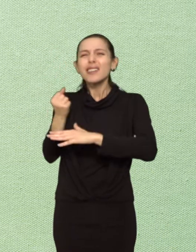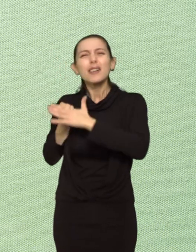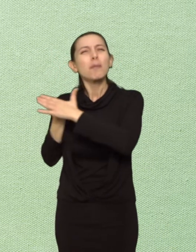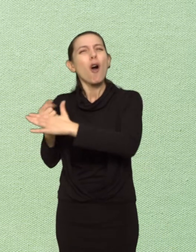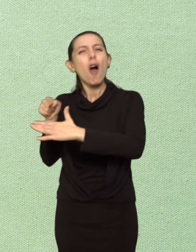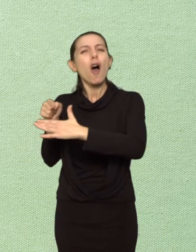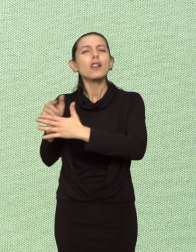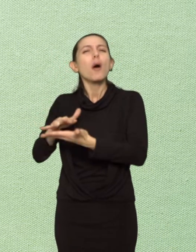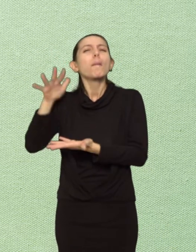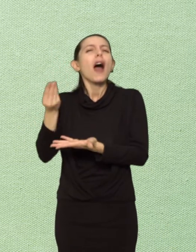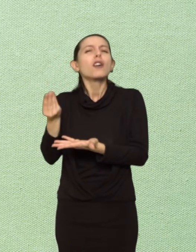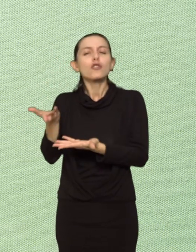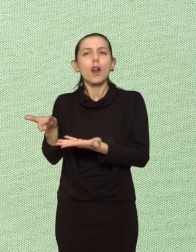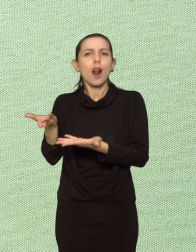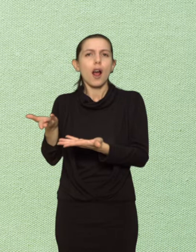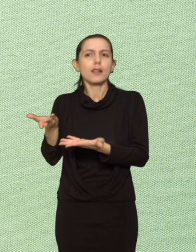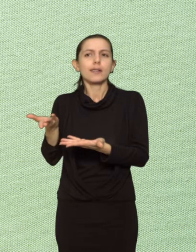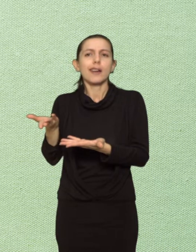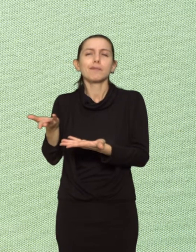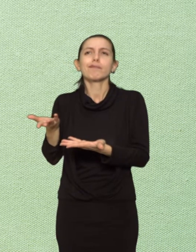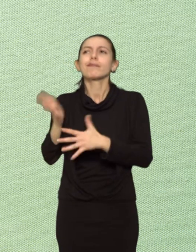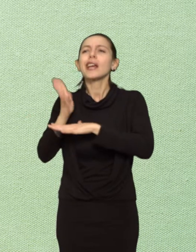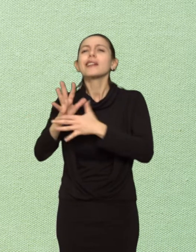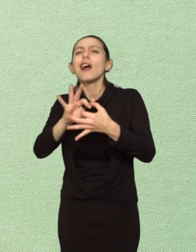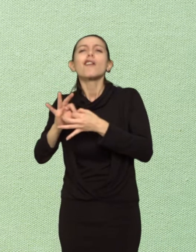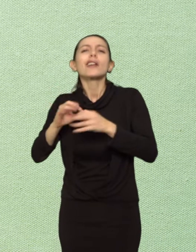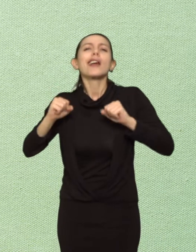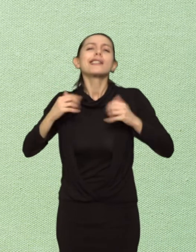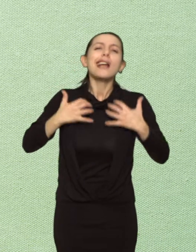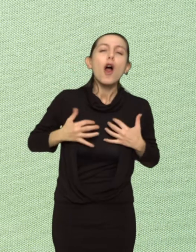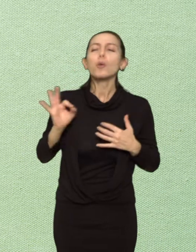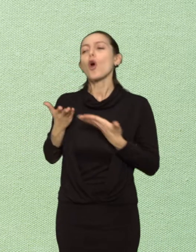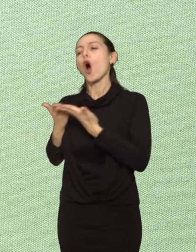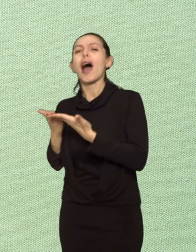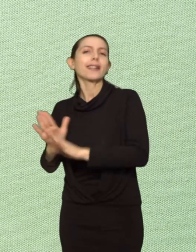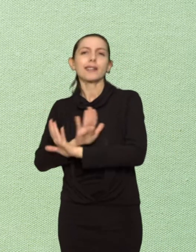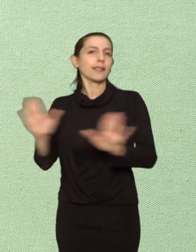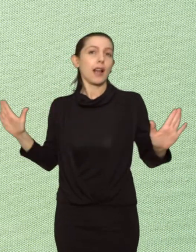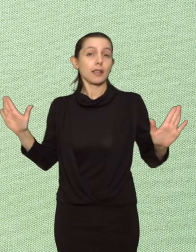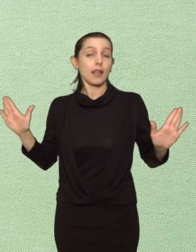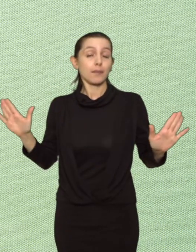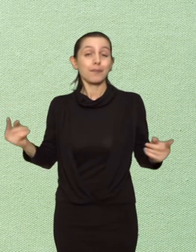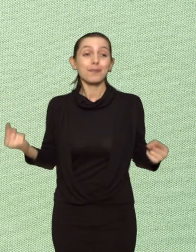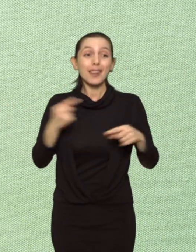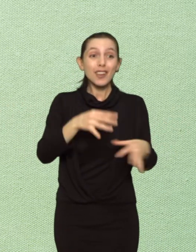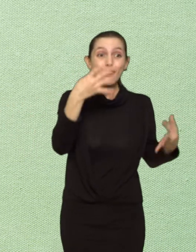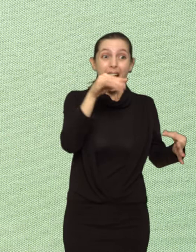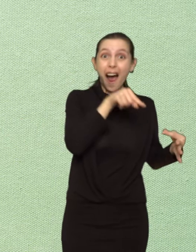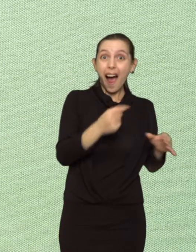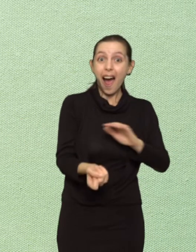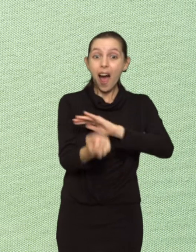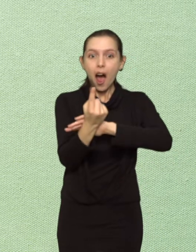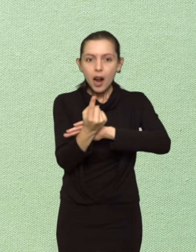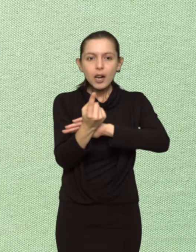erano interventi che sono collegati alla salute o all'assistenza. La carta cambia